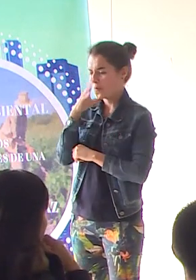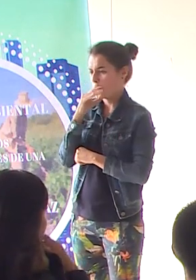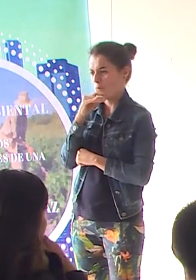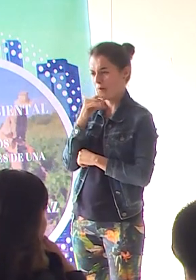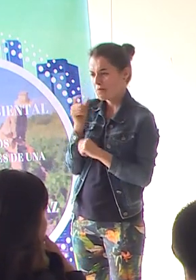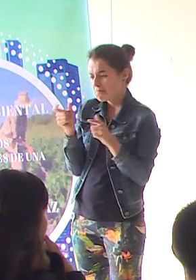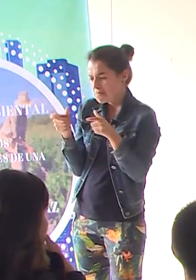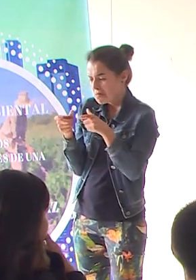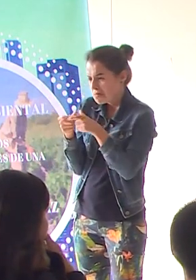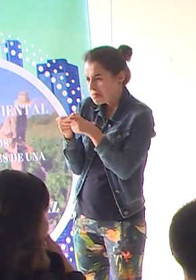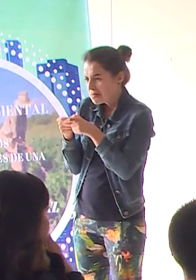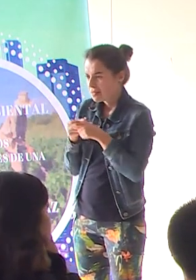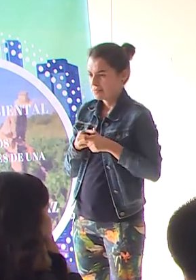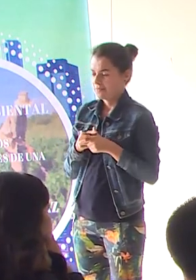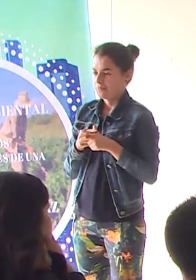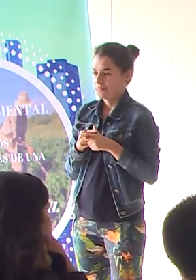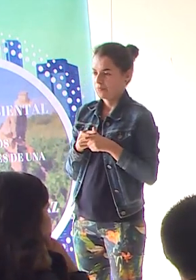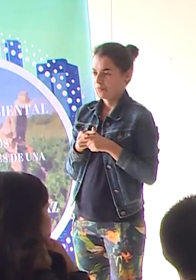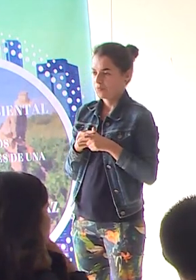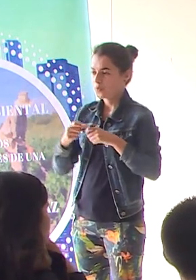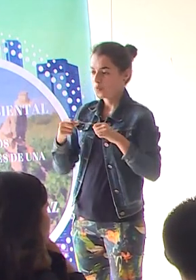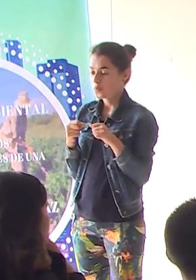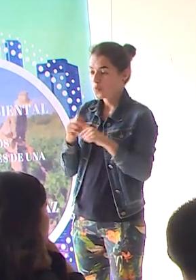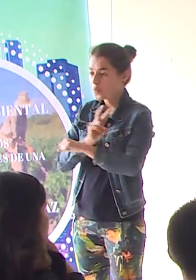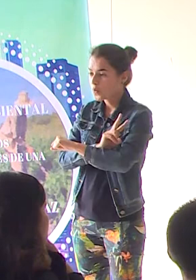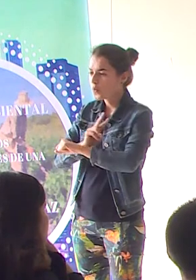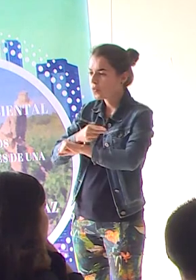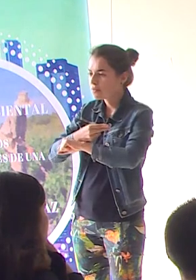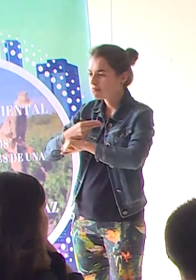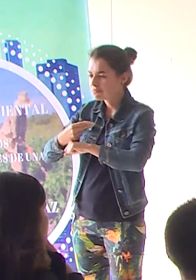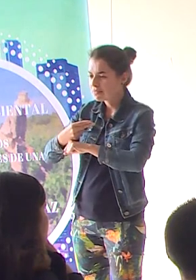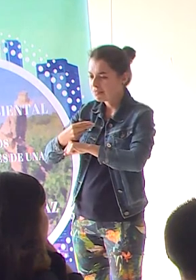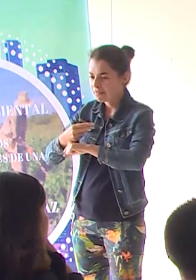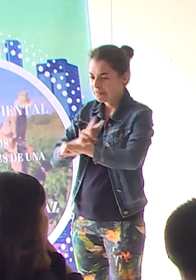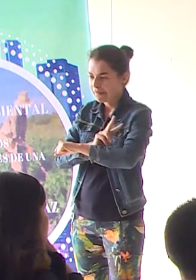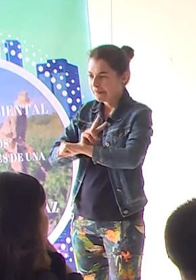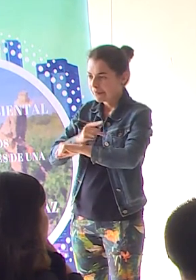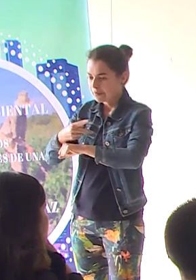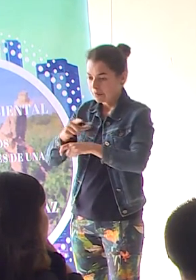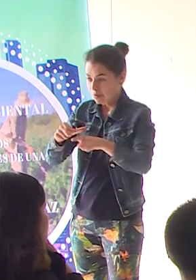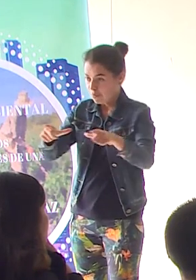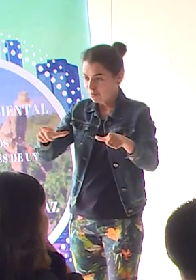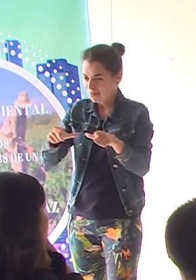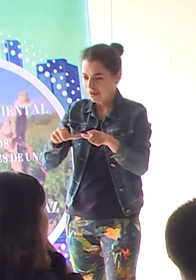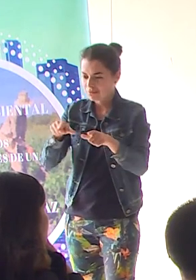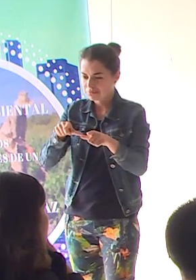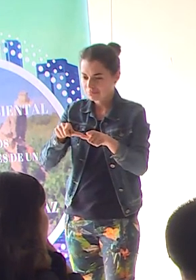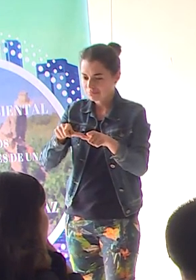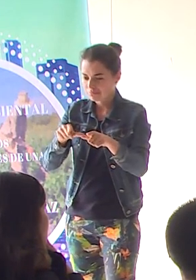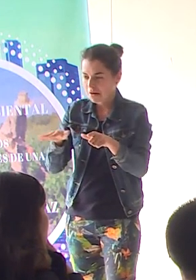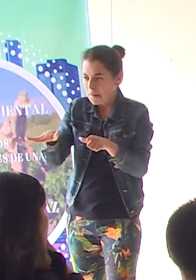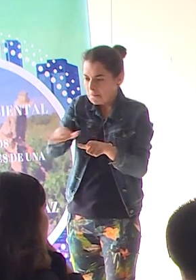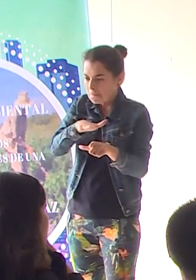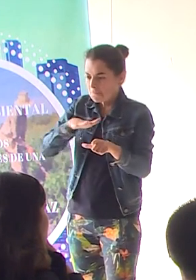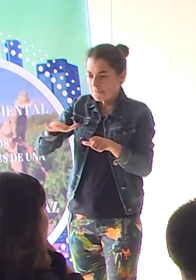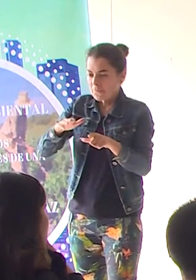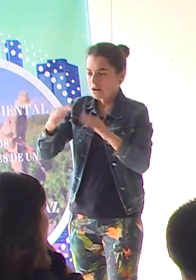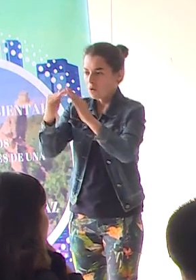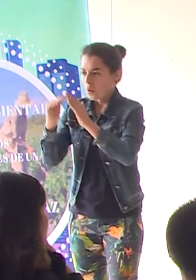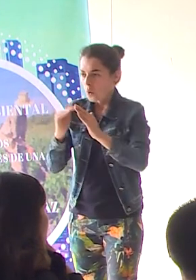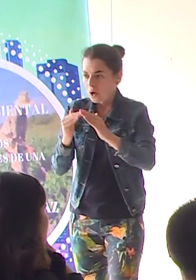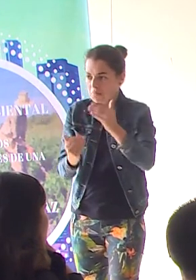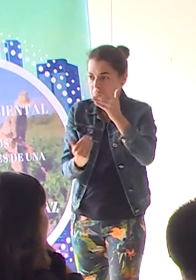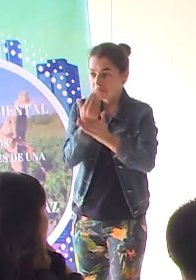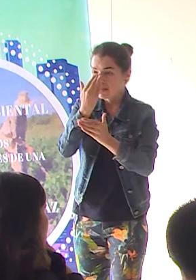bogotá convierte la an der hamen en un suelo urbano y la urbanista bogotá empieza a hacer procesos de renovación